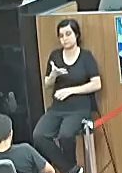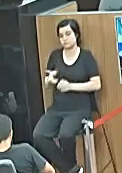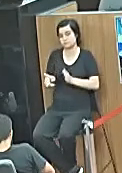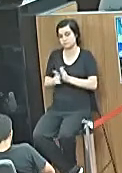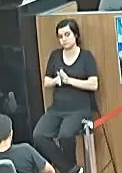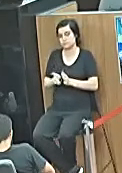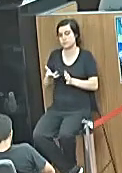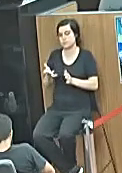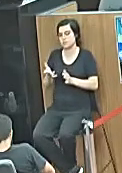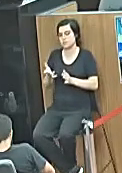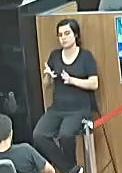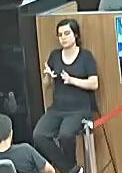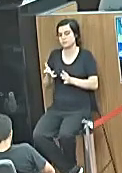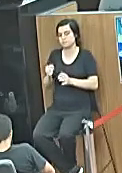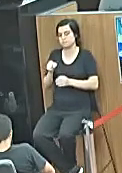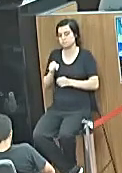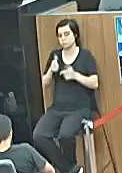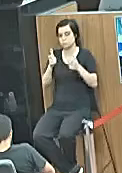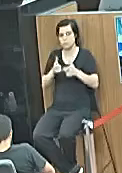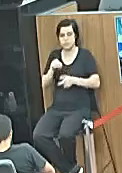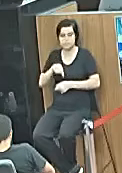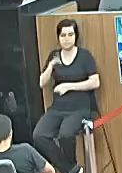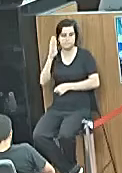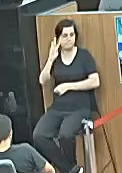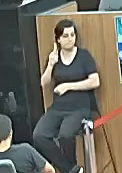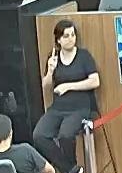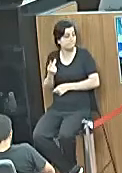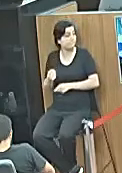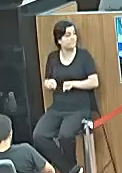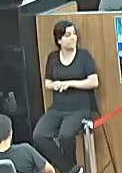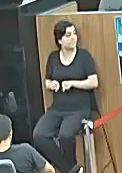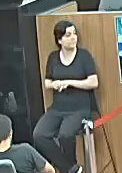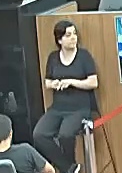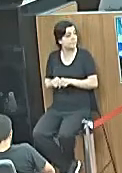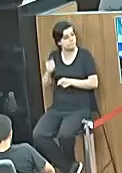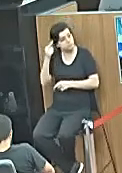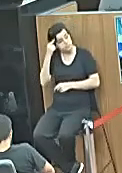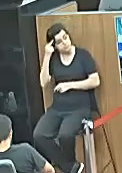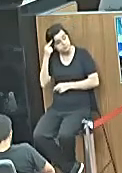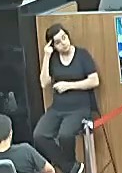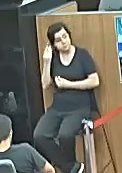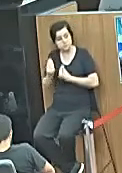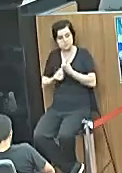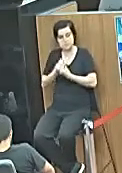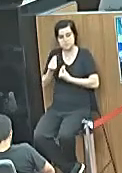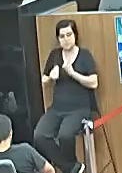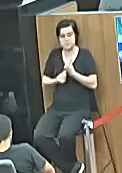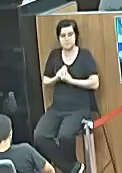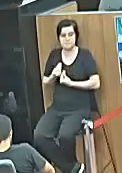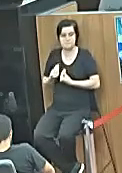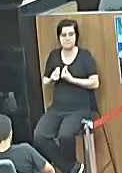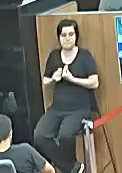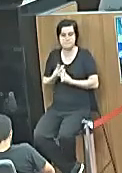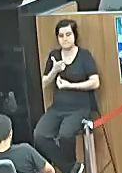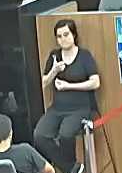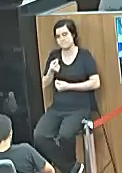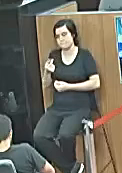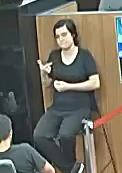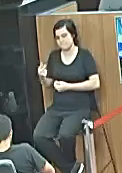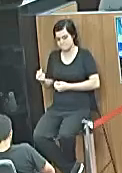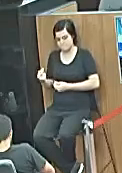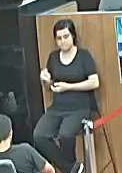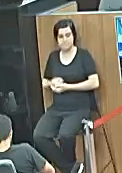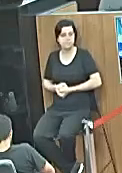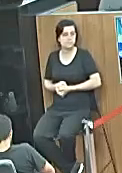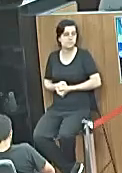socioeducativas no caso de belo horizonte é pensando aí na loa 2020 é claro que